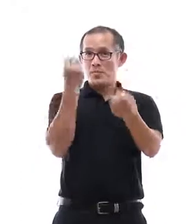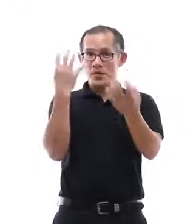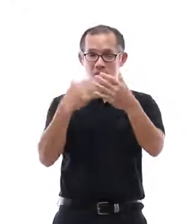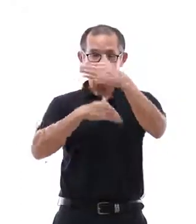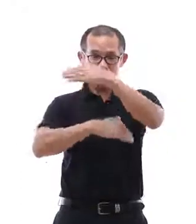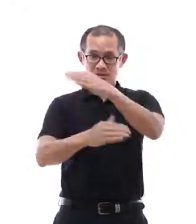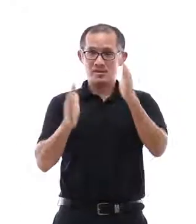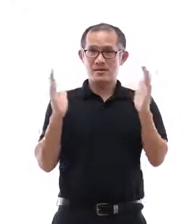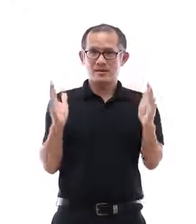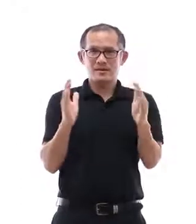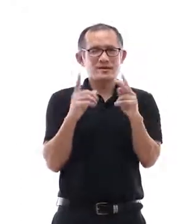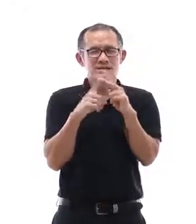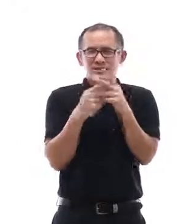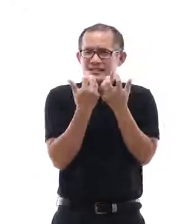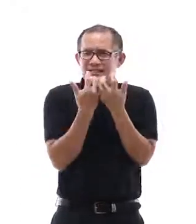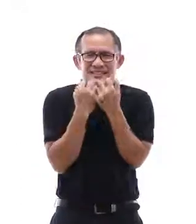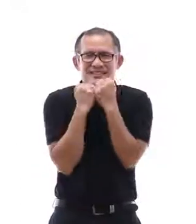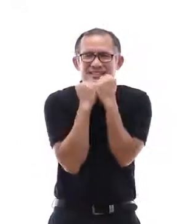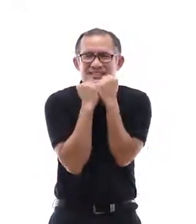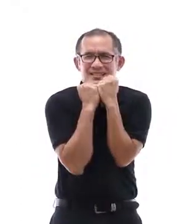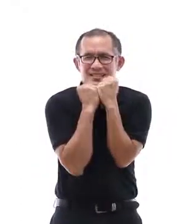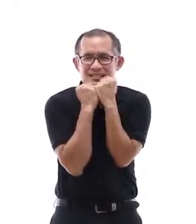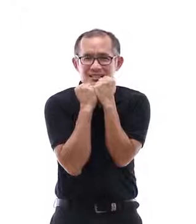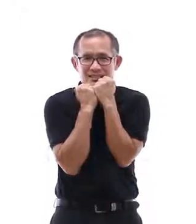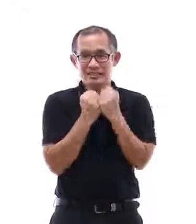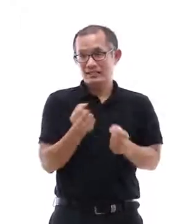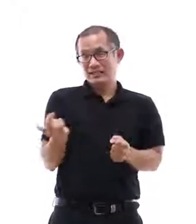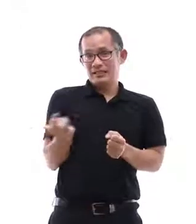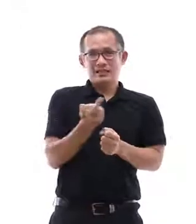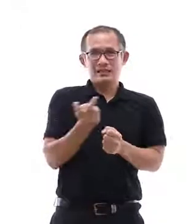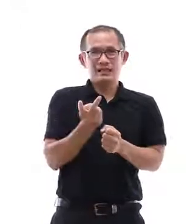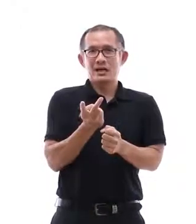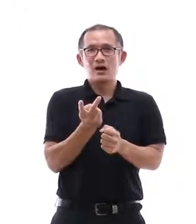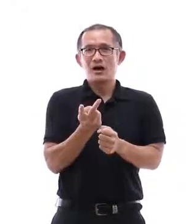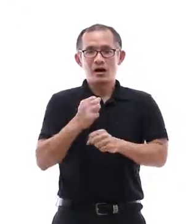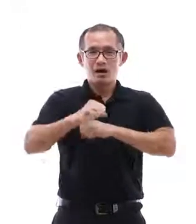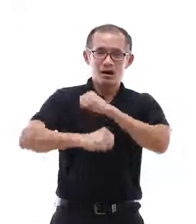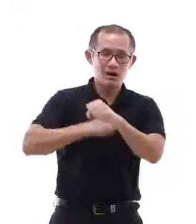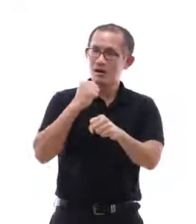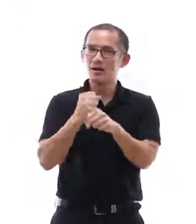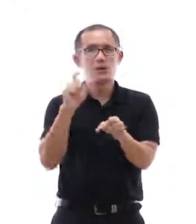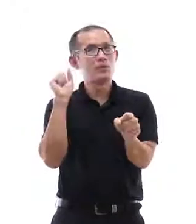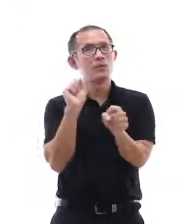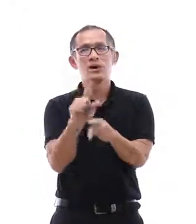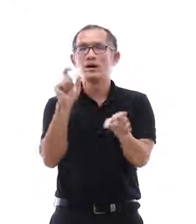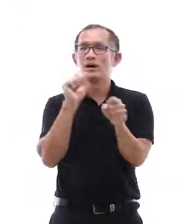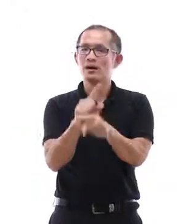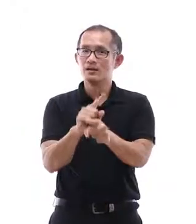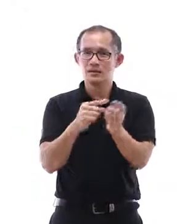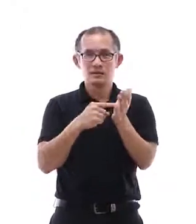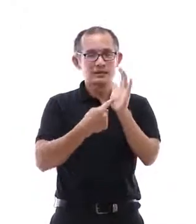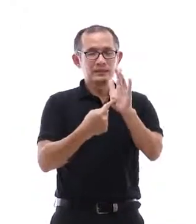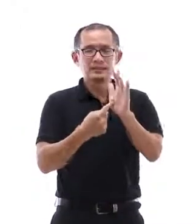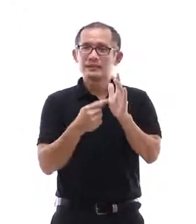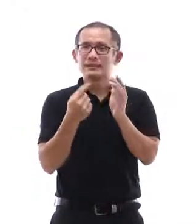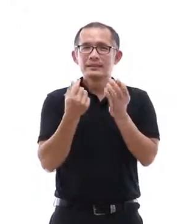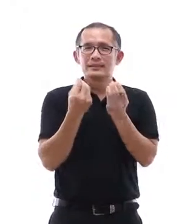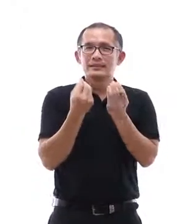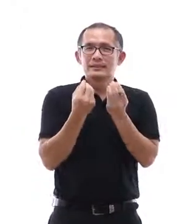色彩鲜艳、狭小紧迫的空间中，他们略为夸张的姿态显得有点